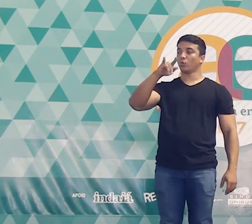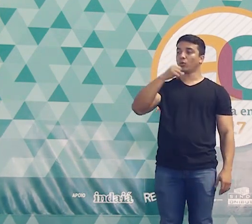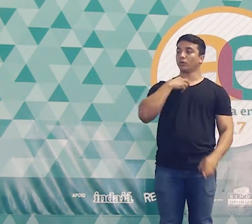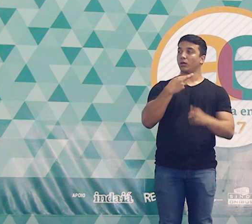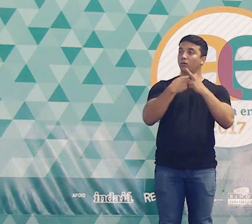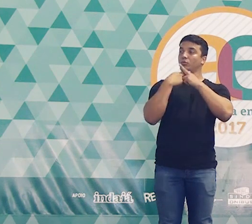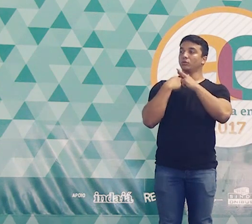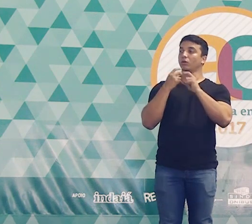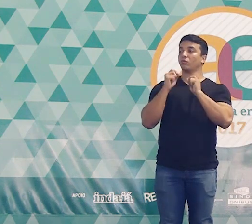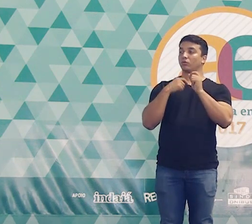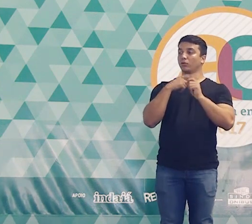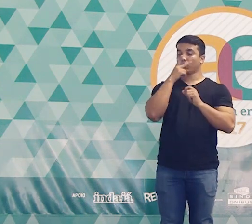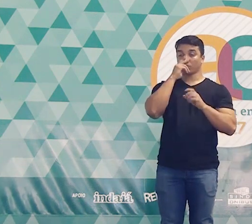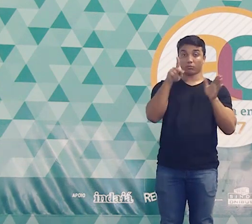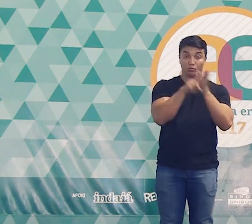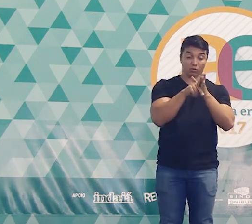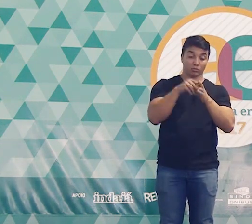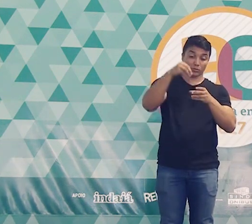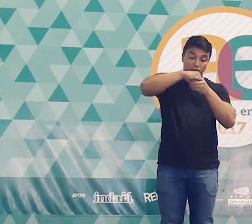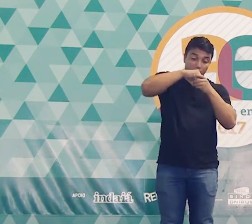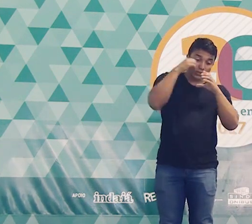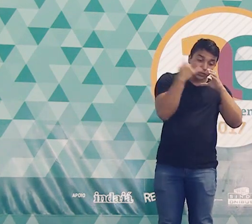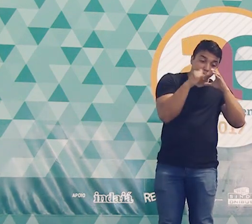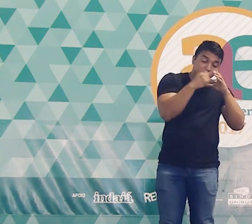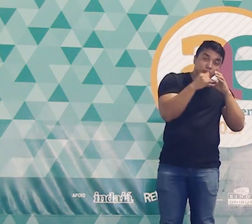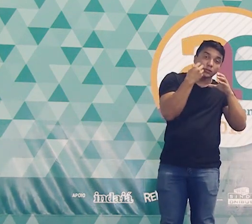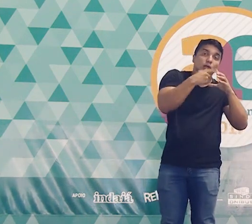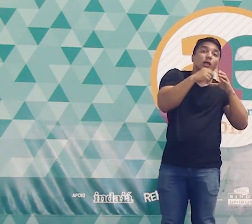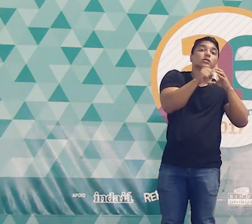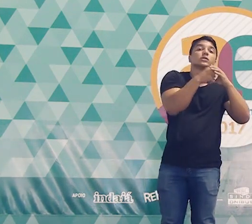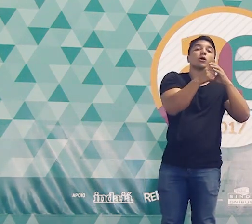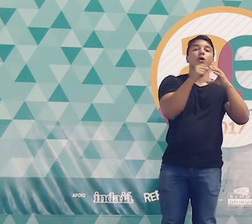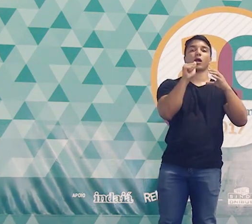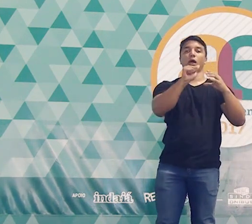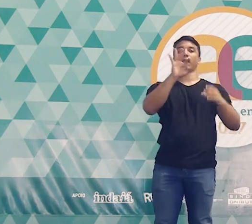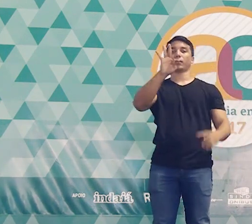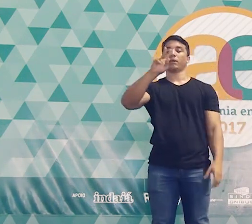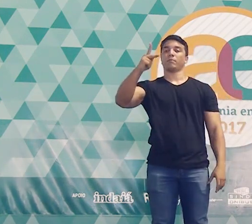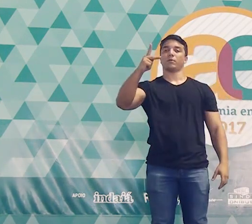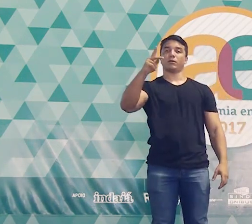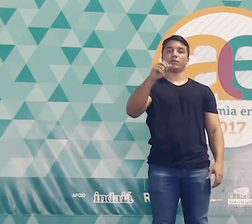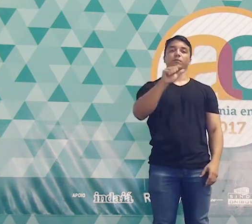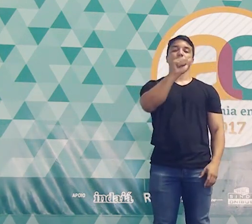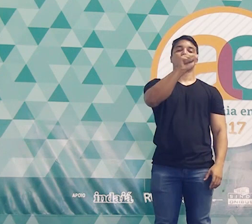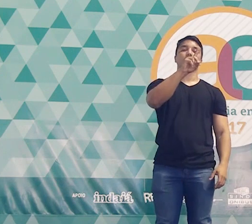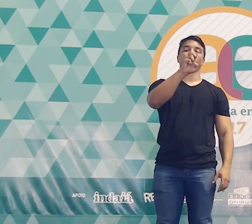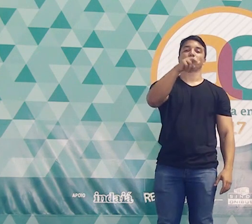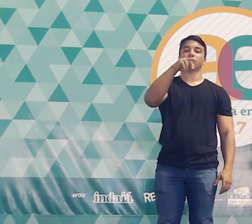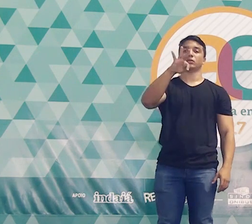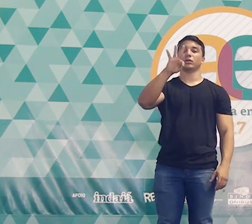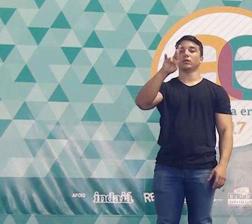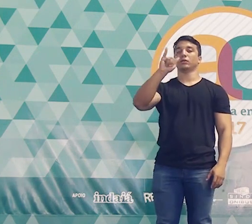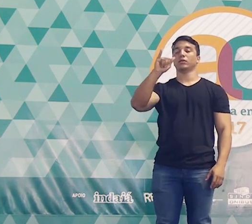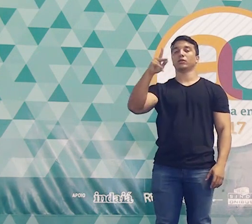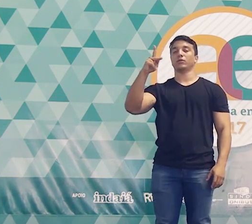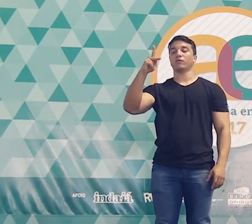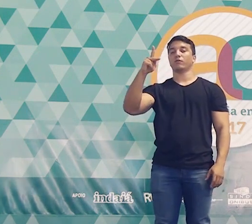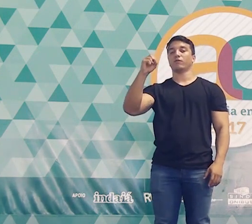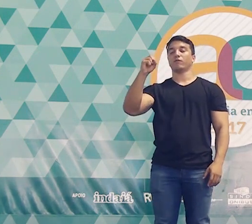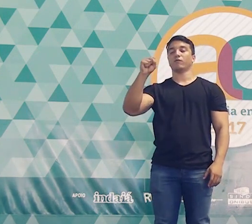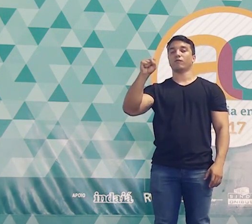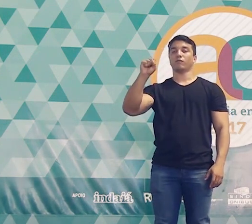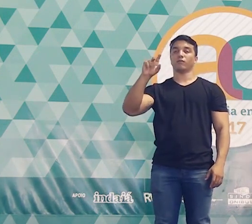responsável pela produção de energia na célula, essa energia sim é o ATP, que é chamada adenosina